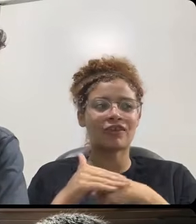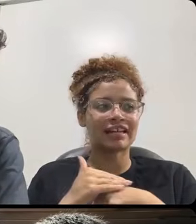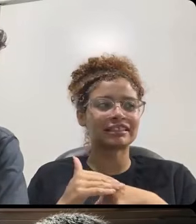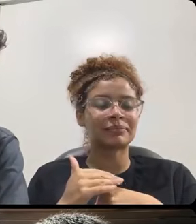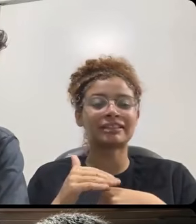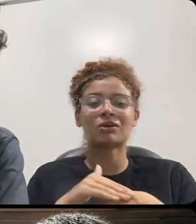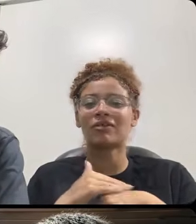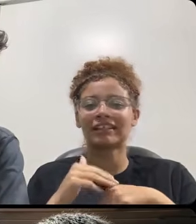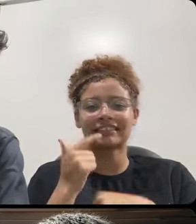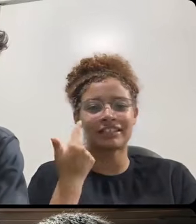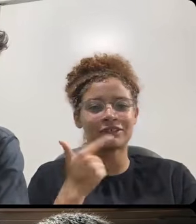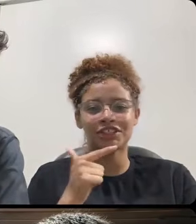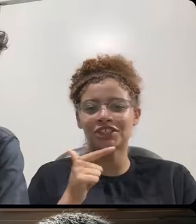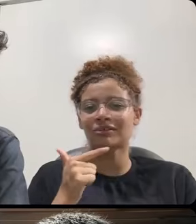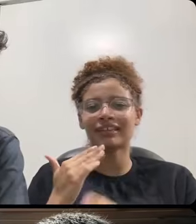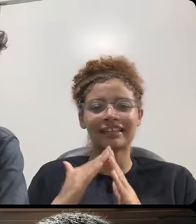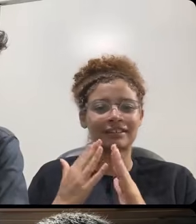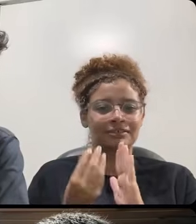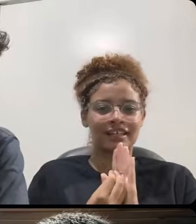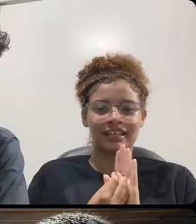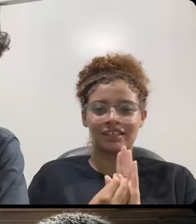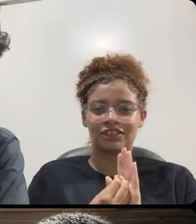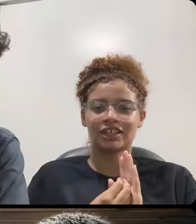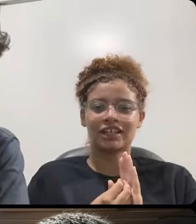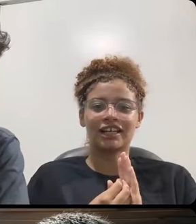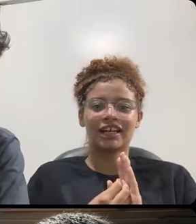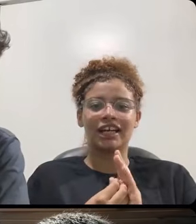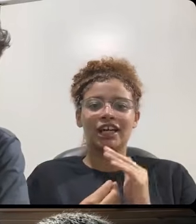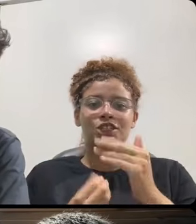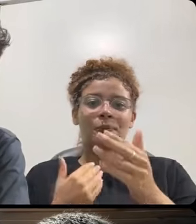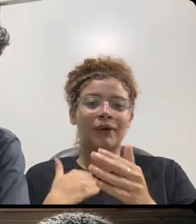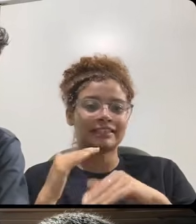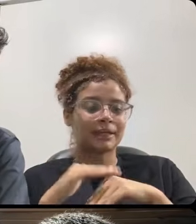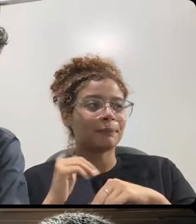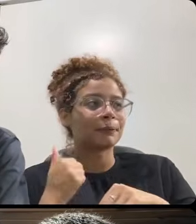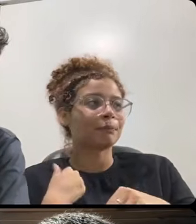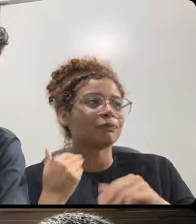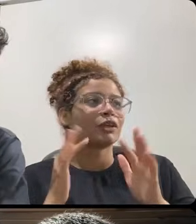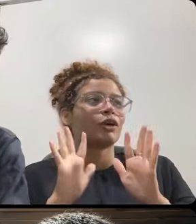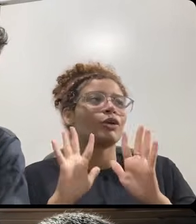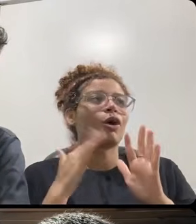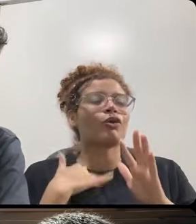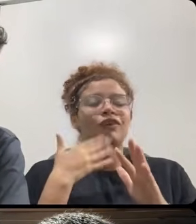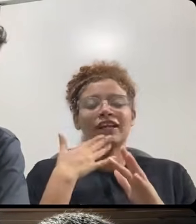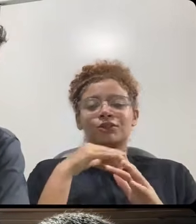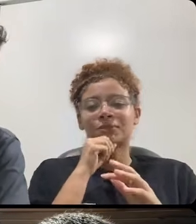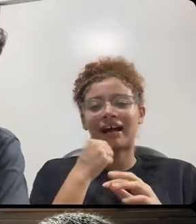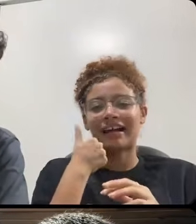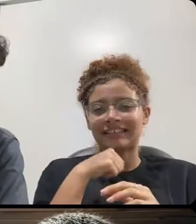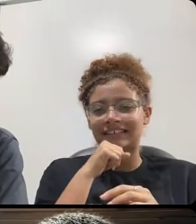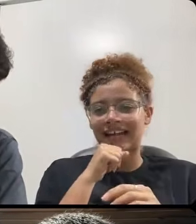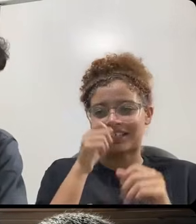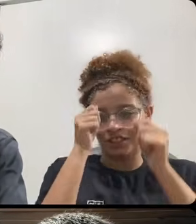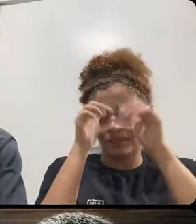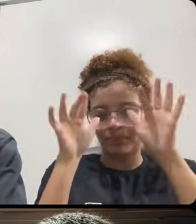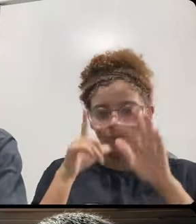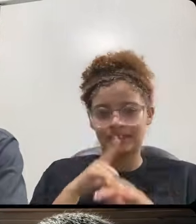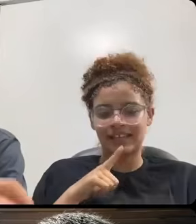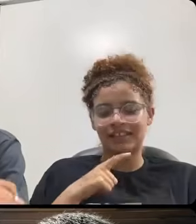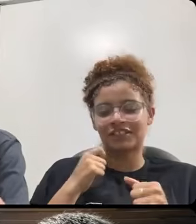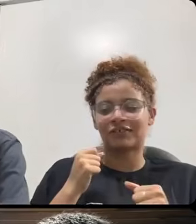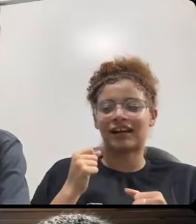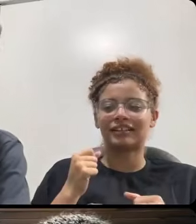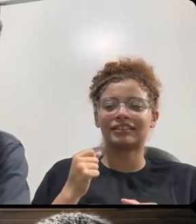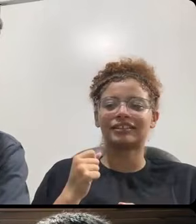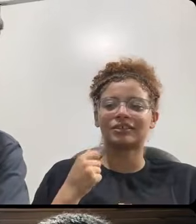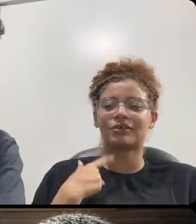de conversas, mas são conversas que hoje a gente não tem dentro da igreja. De, por exemplo, igual eu falei, dos pais atípicos,